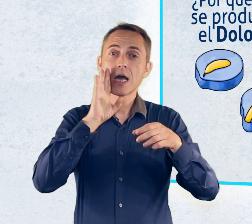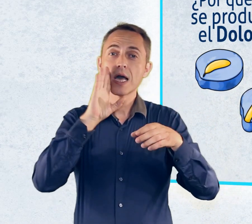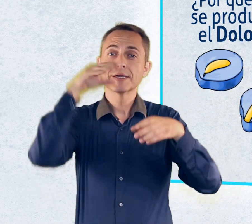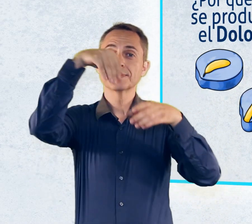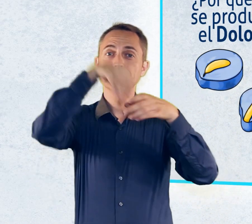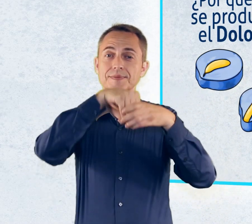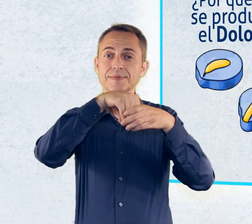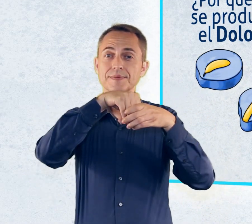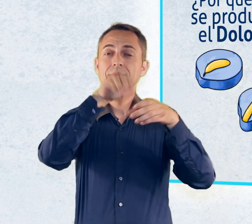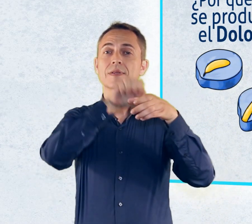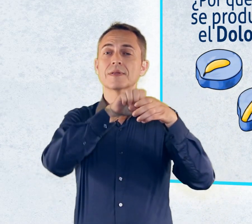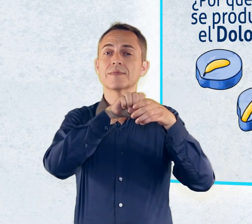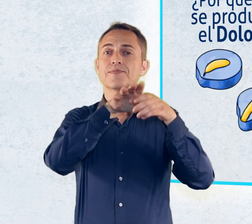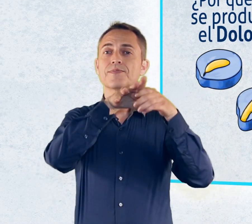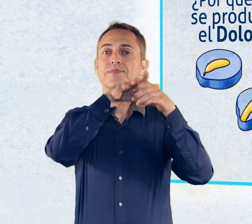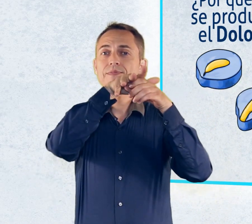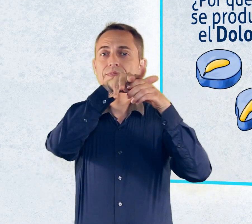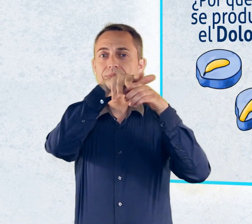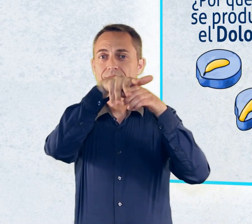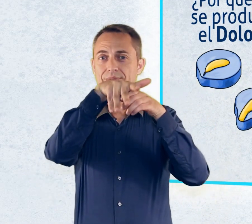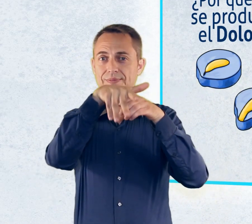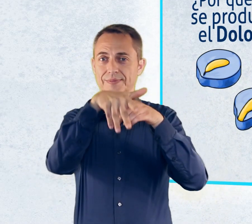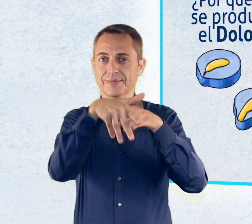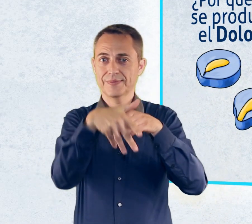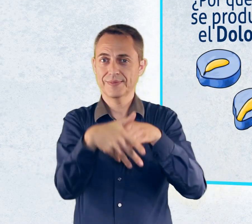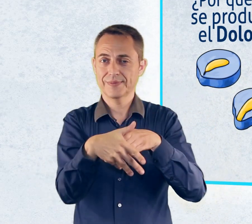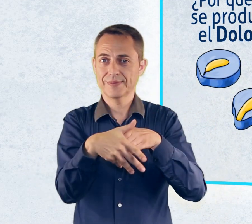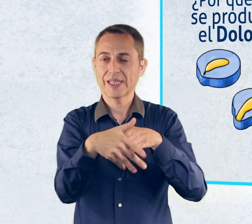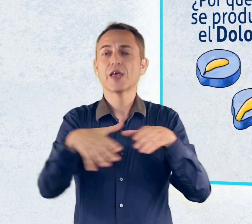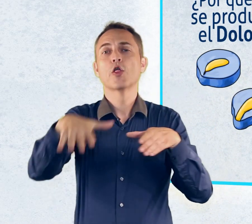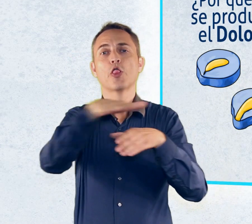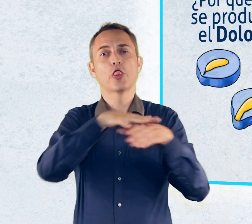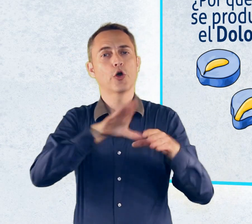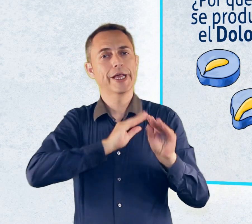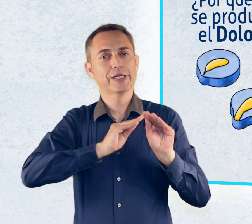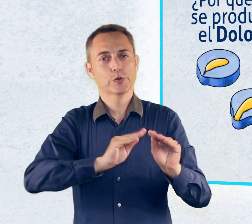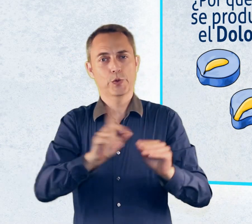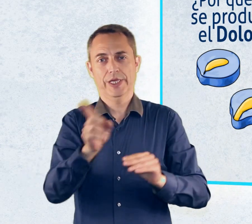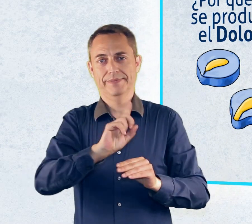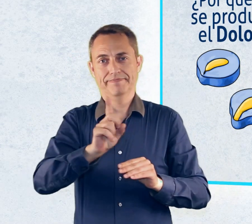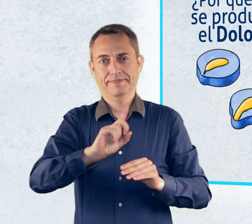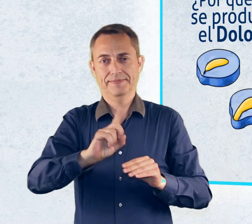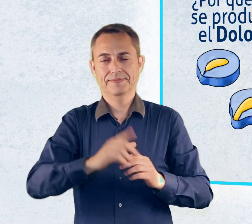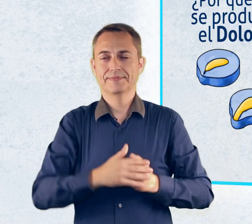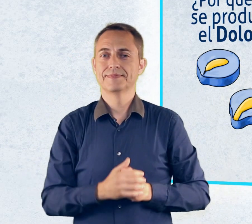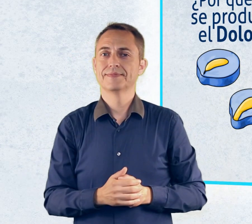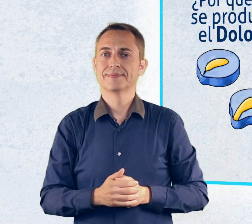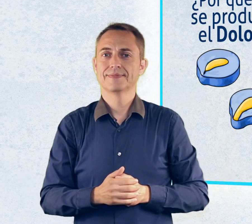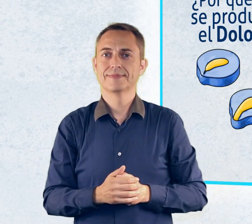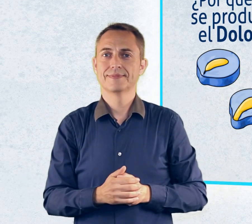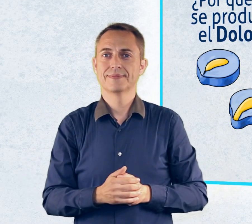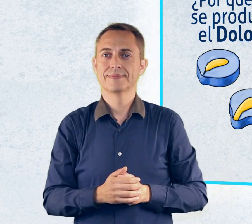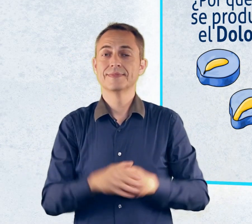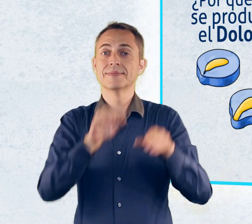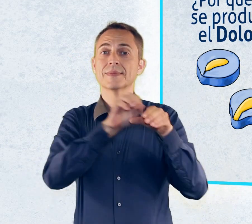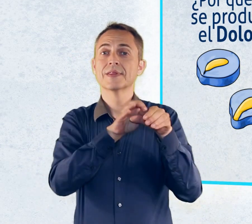el núcleo pulposo, sale al exterior ocupando un lugar que no le corresponde. Este desplazamiento suele ser